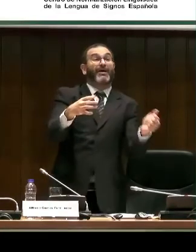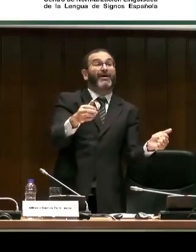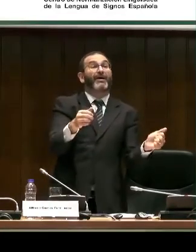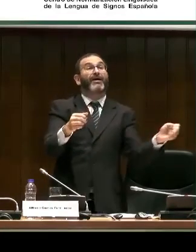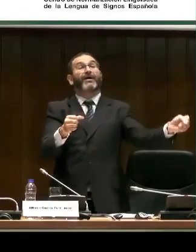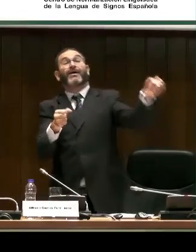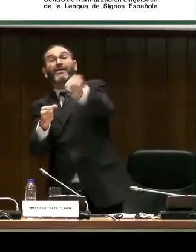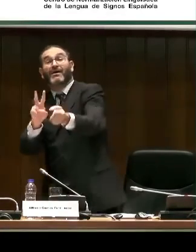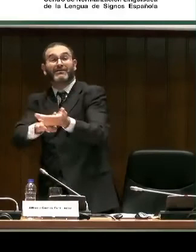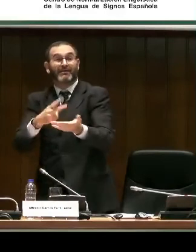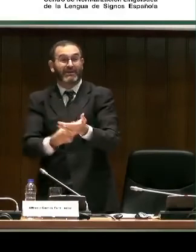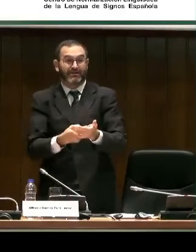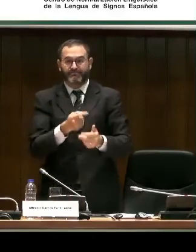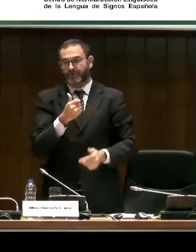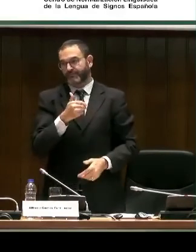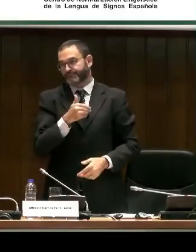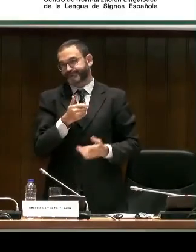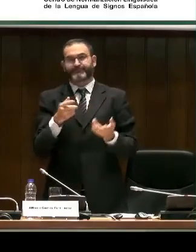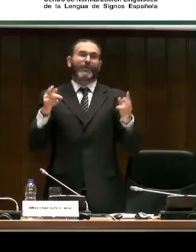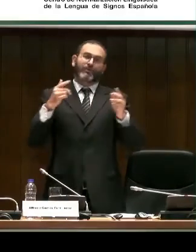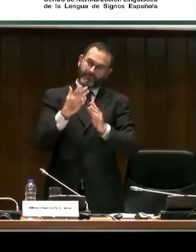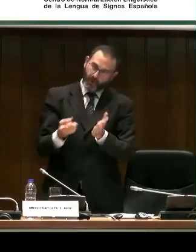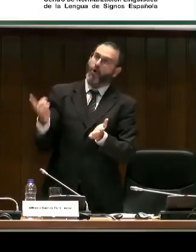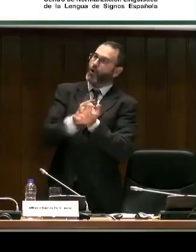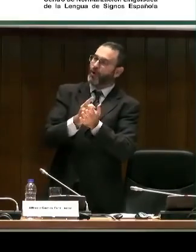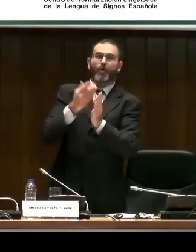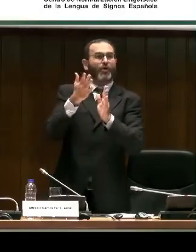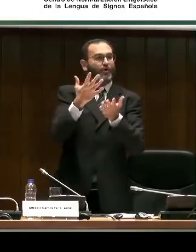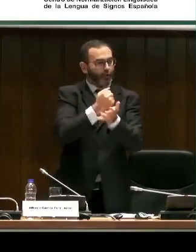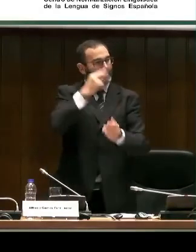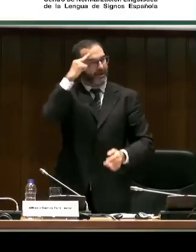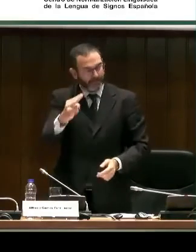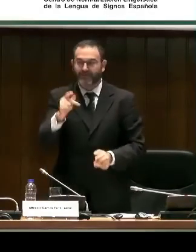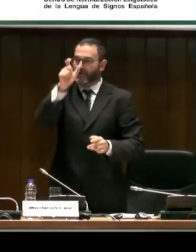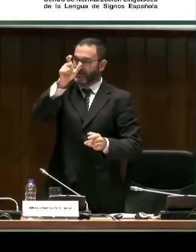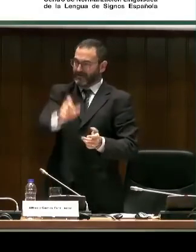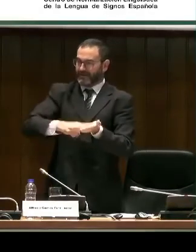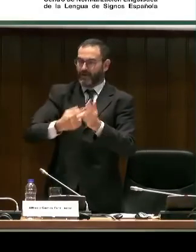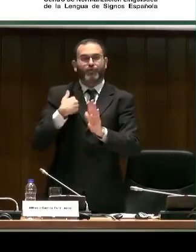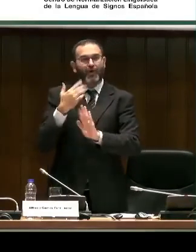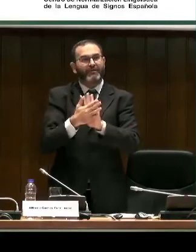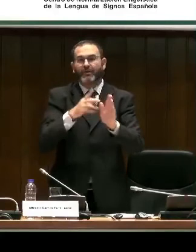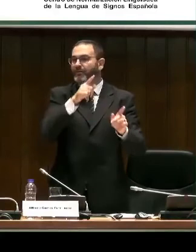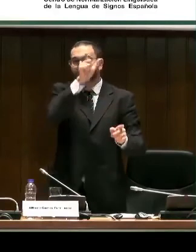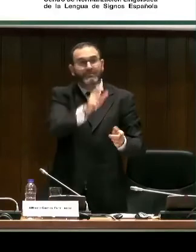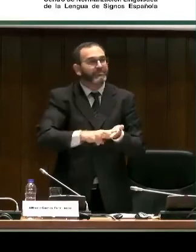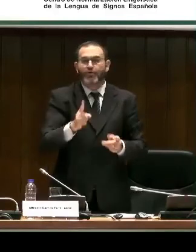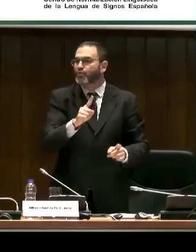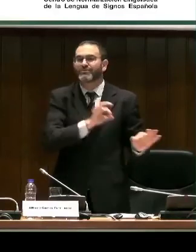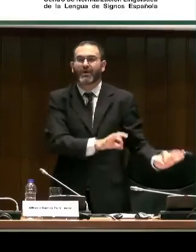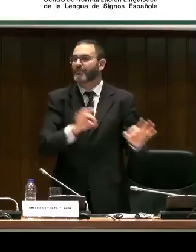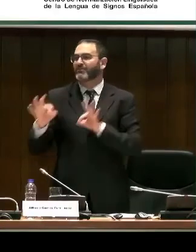Si quieren contar con un intérprete de lengua de signos en el ámbito jurídico, sale a concurso y, con todos mis respetos de